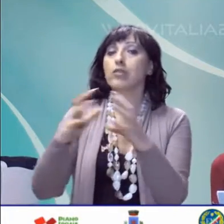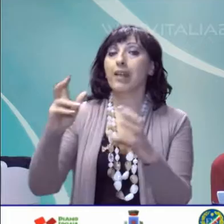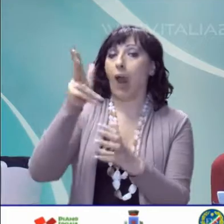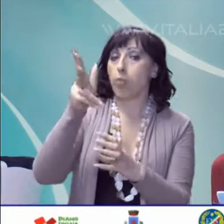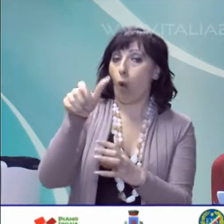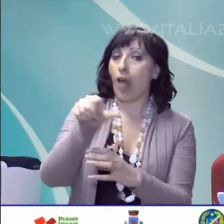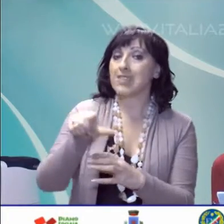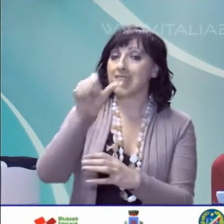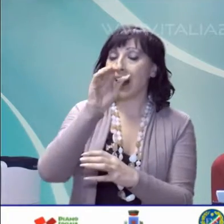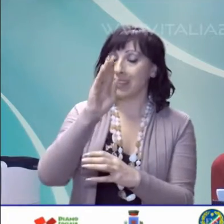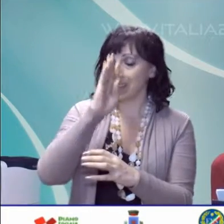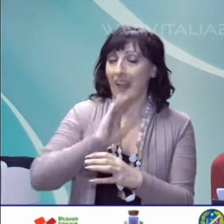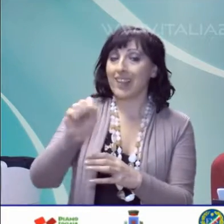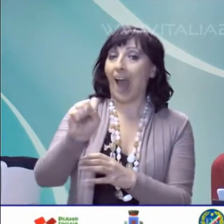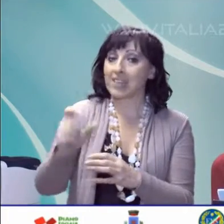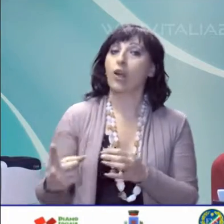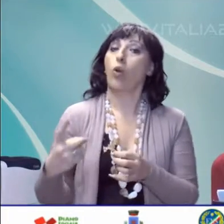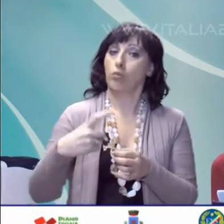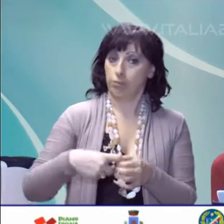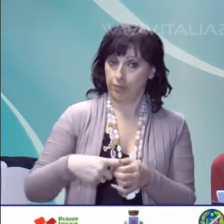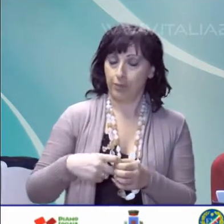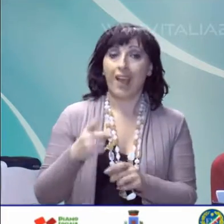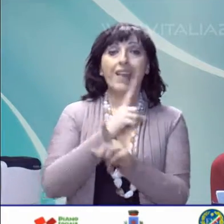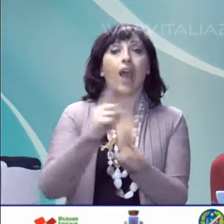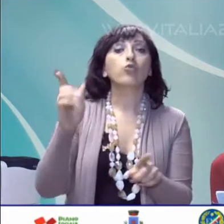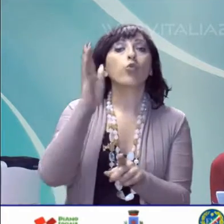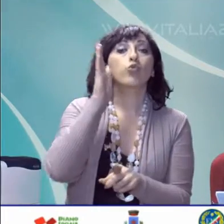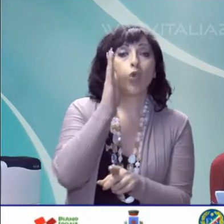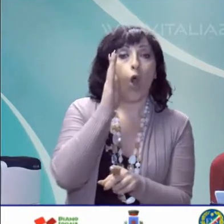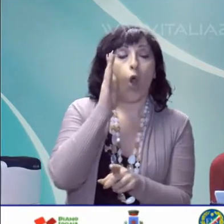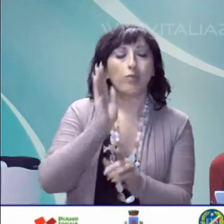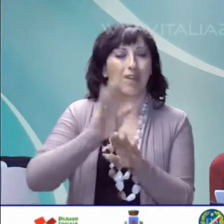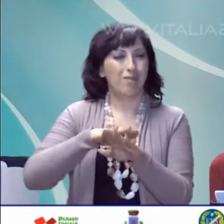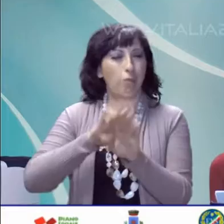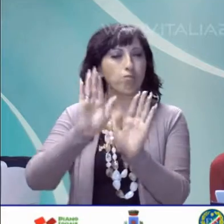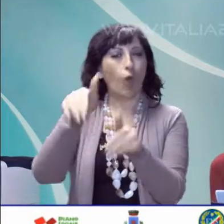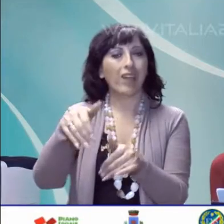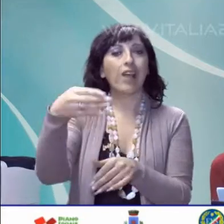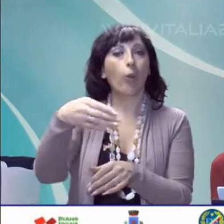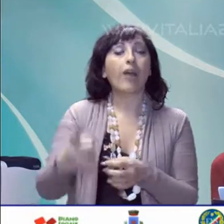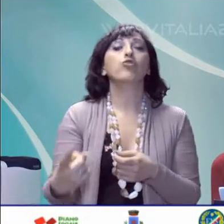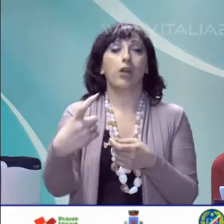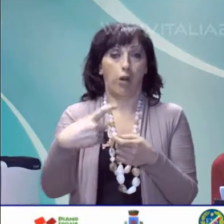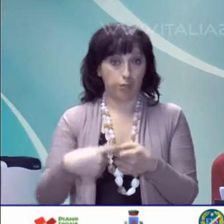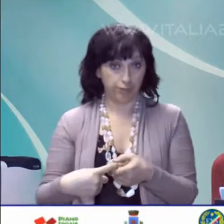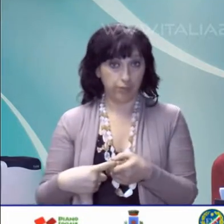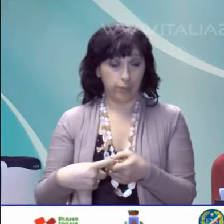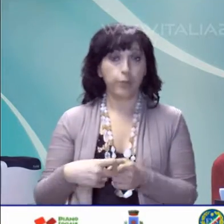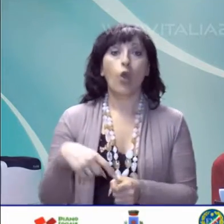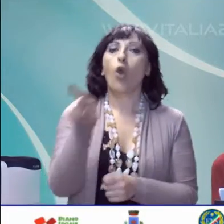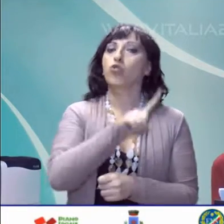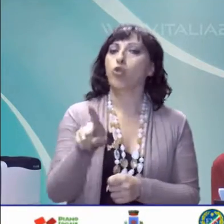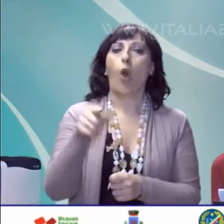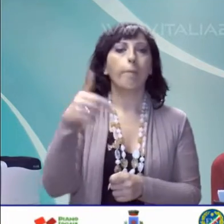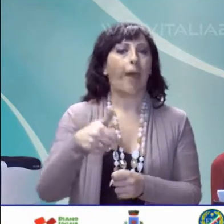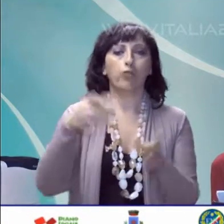Polla Sant'Arsenio, Nessun Dorma di Montesano sulla Marcellana, No al